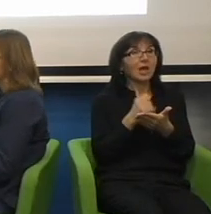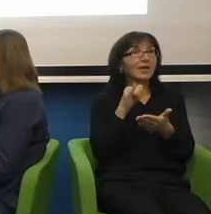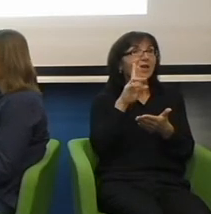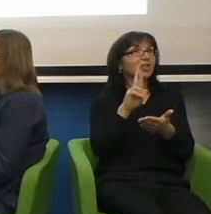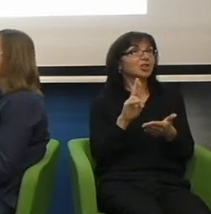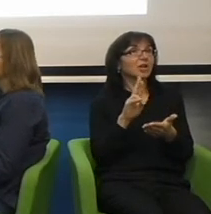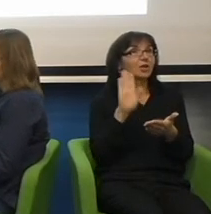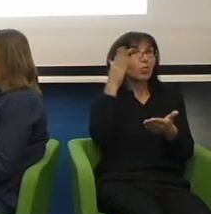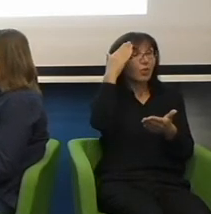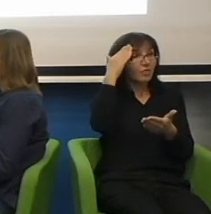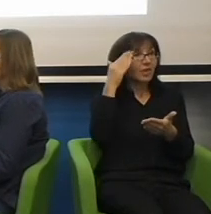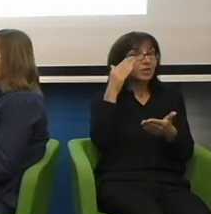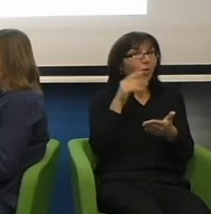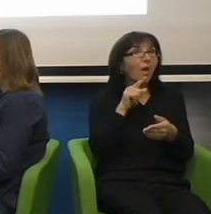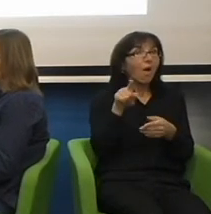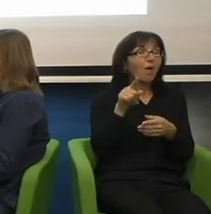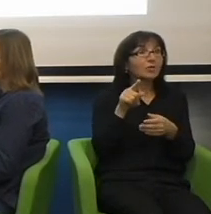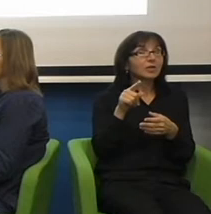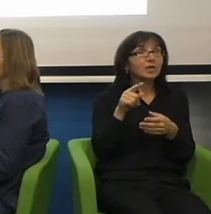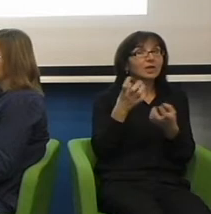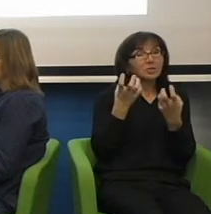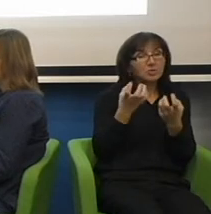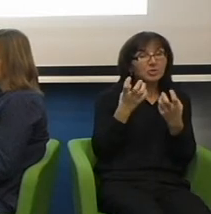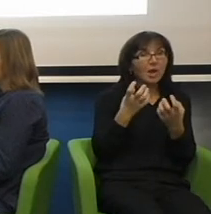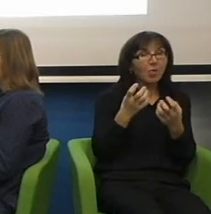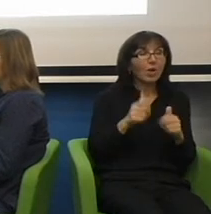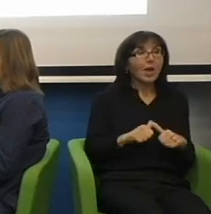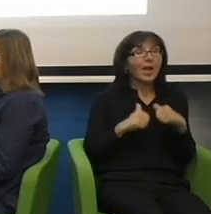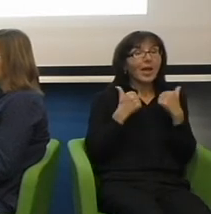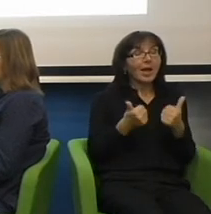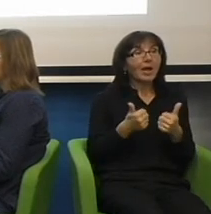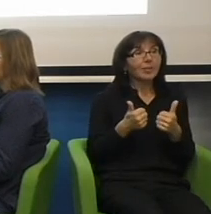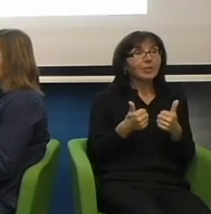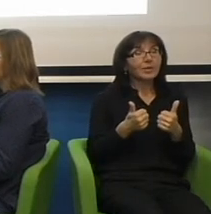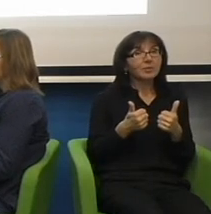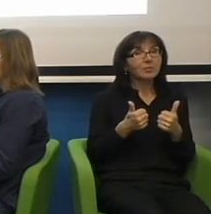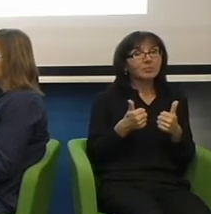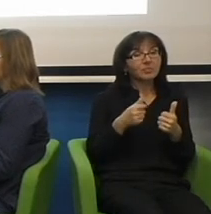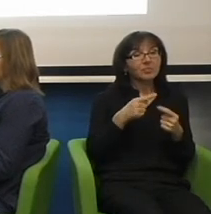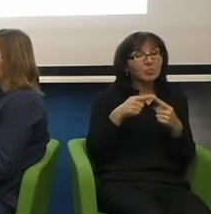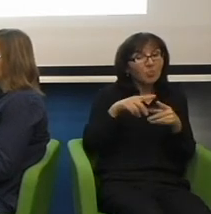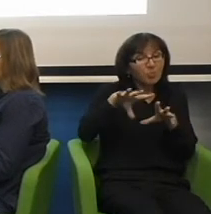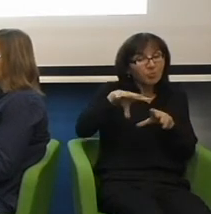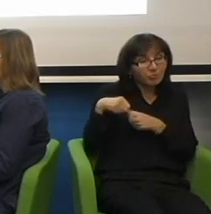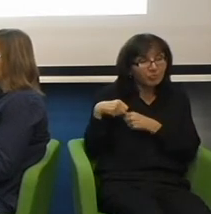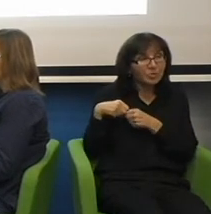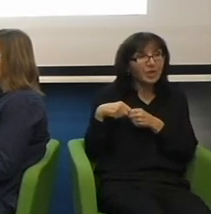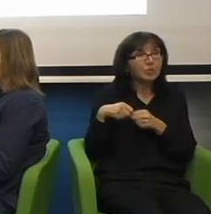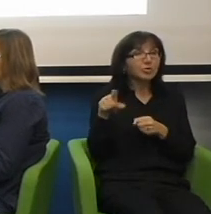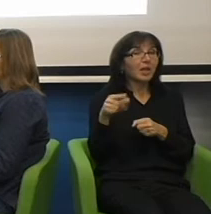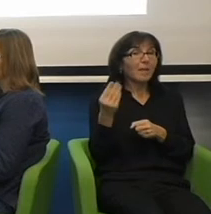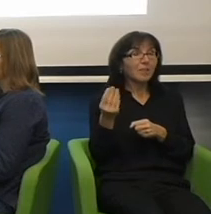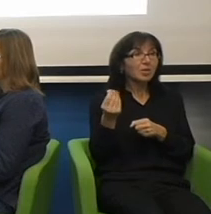dowiedział, to nawet czynił jakieś awanse, żeby, no, żeby przejąć po prostu te pieniądze w